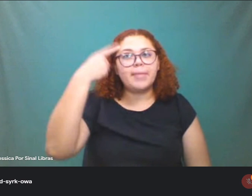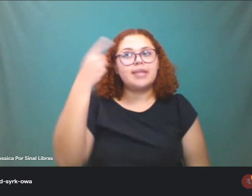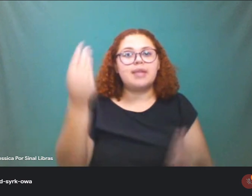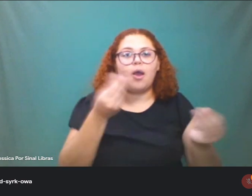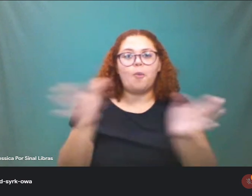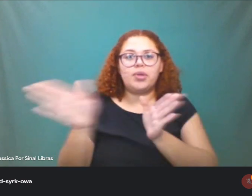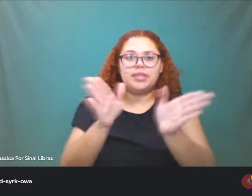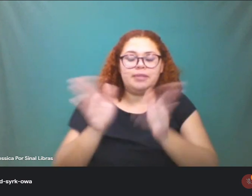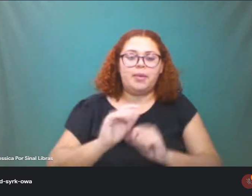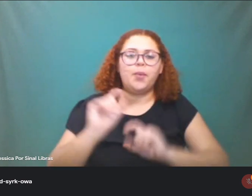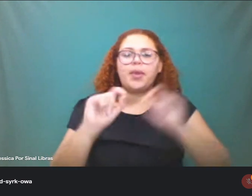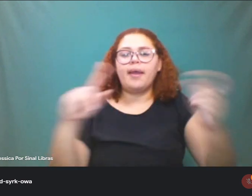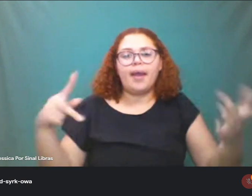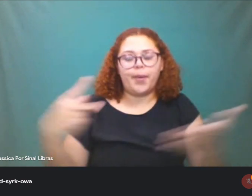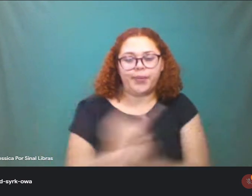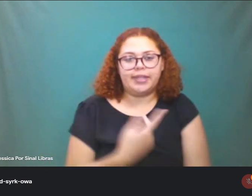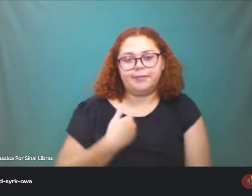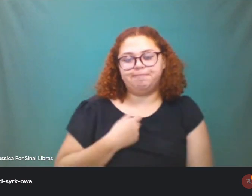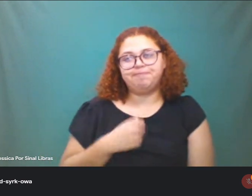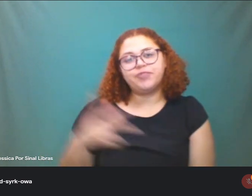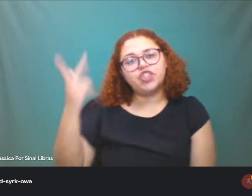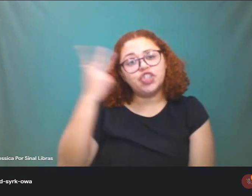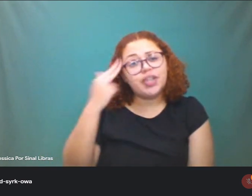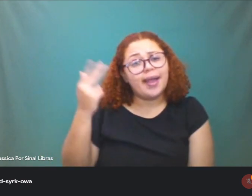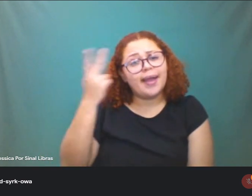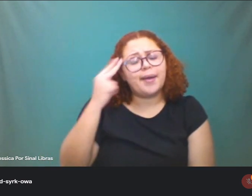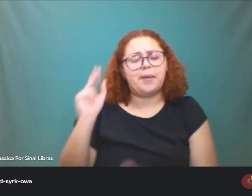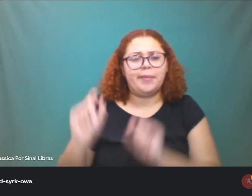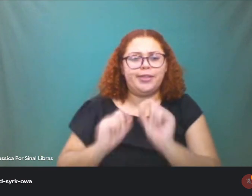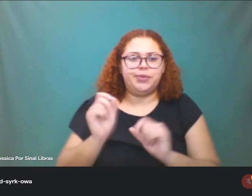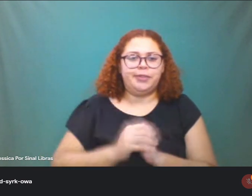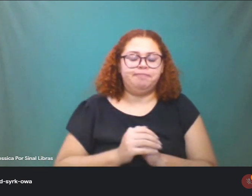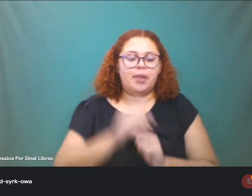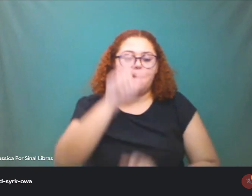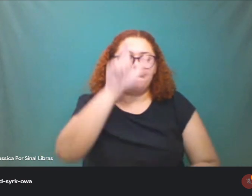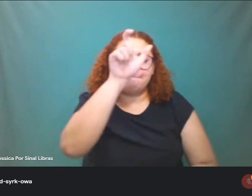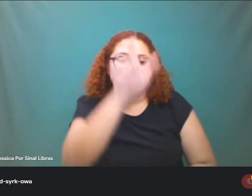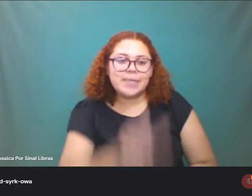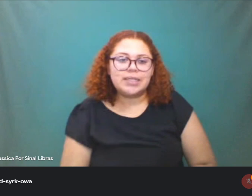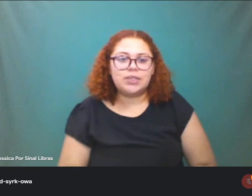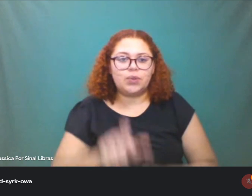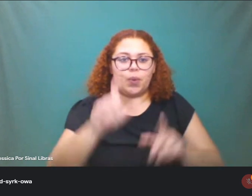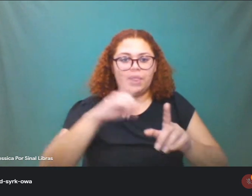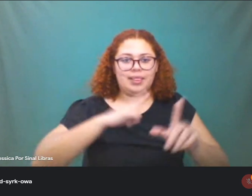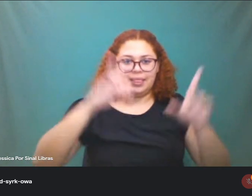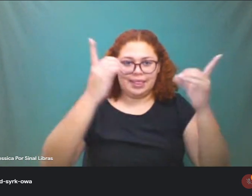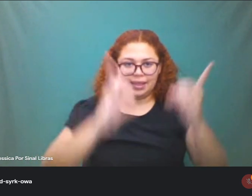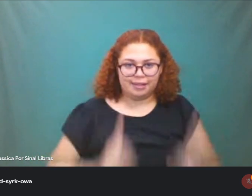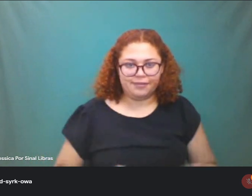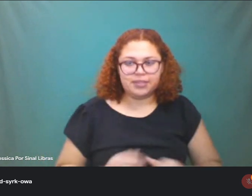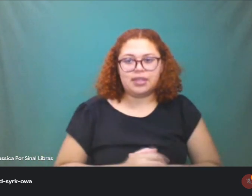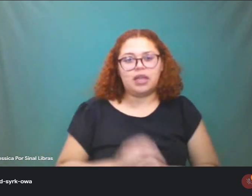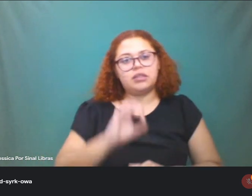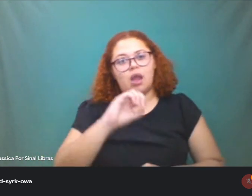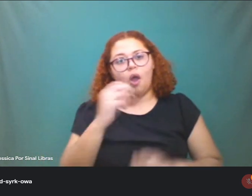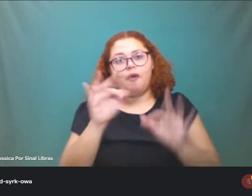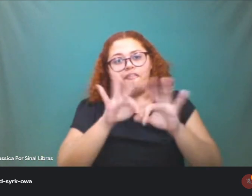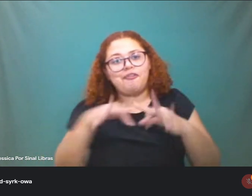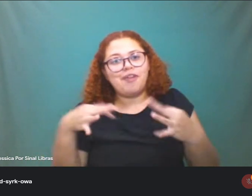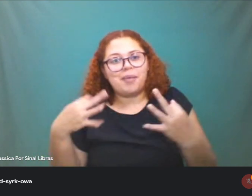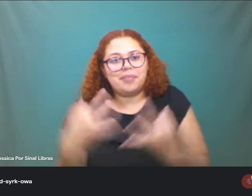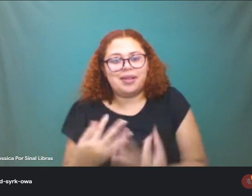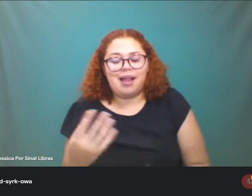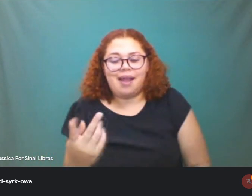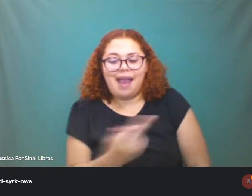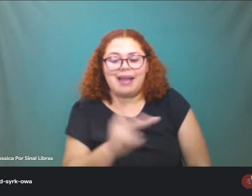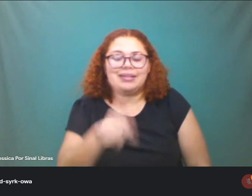que acontece? Normalmente, quem é pessoa com deficiência, familiar de pessoa com deficiência, é quem vai sofrendo os problemas e não